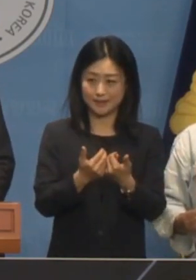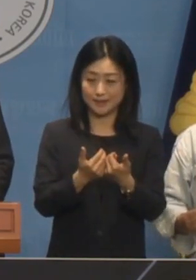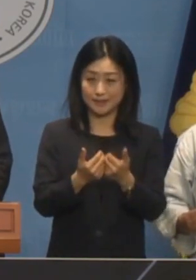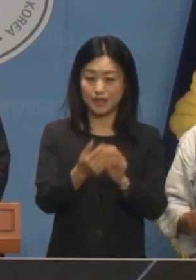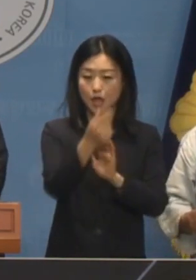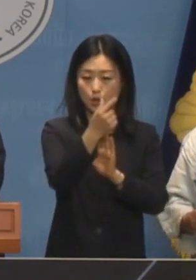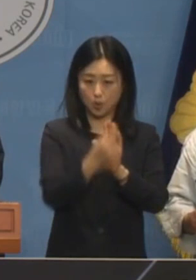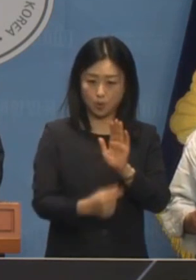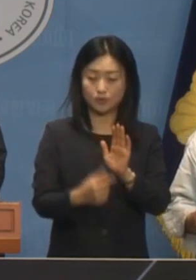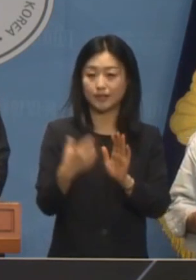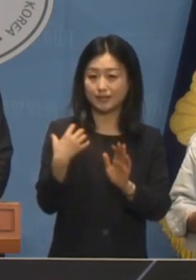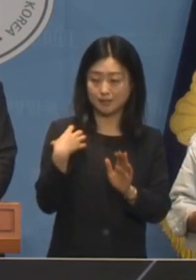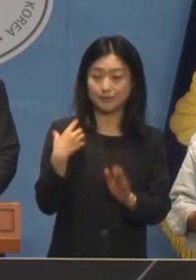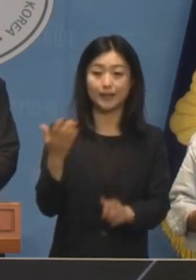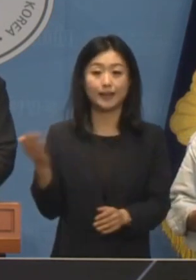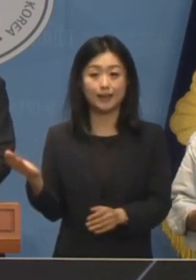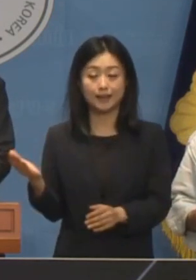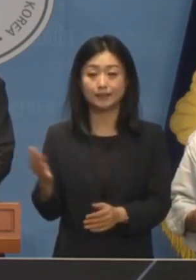한익상 목사입니다.